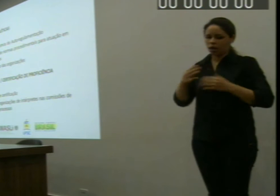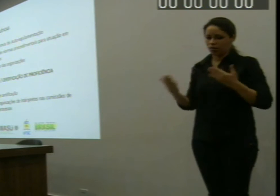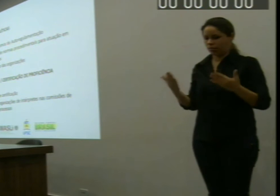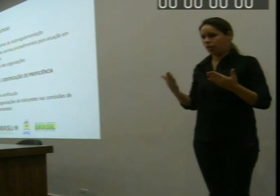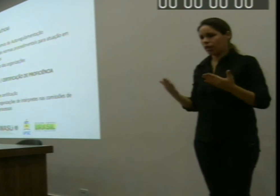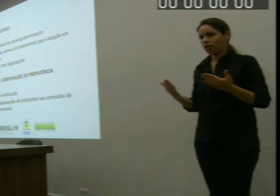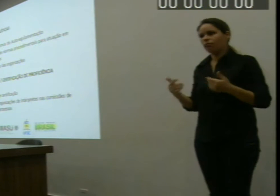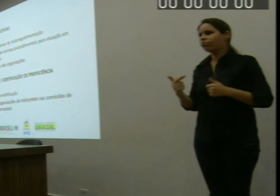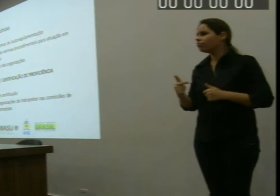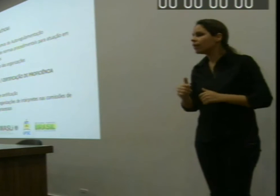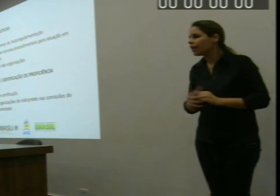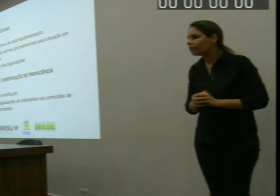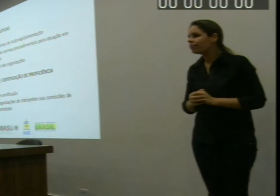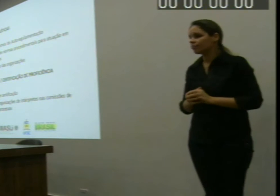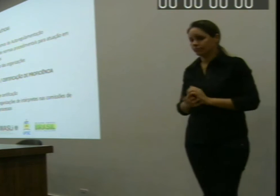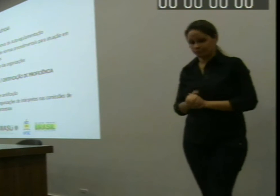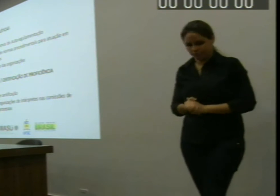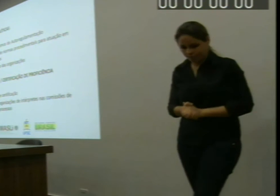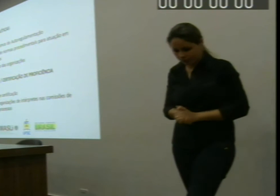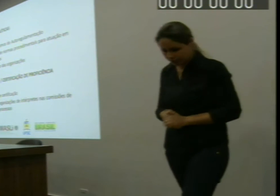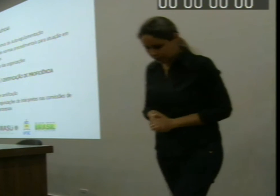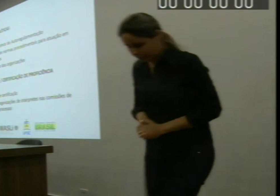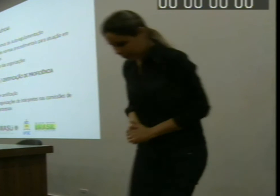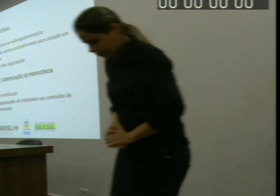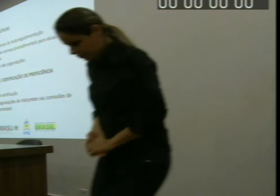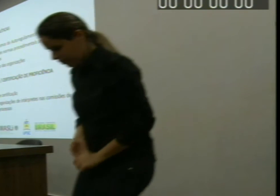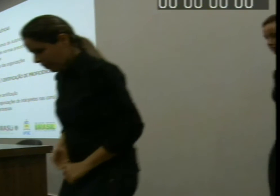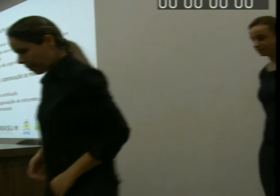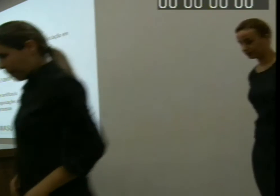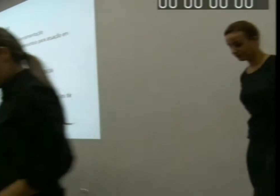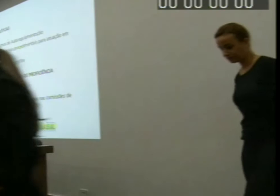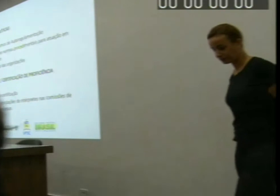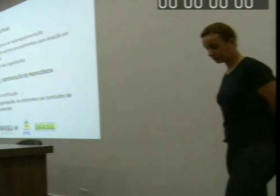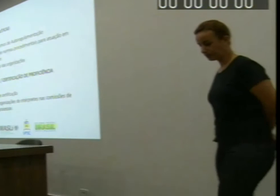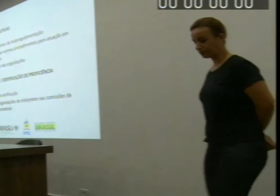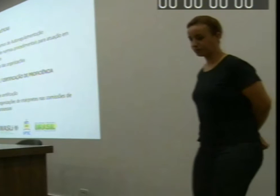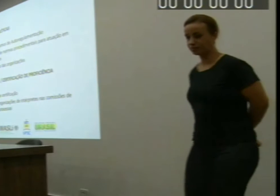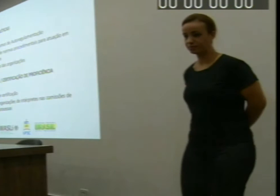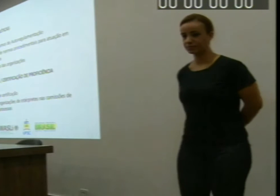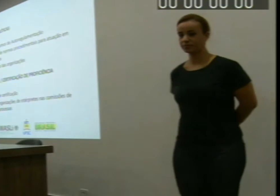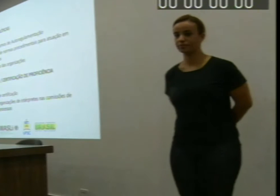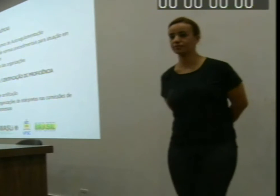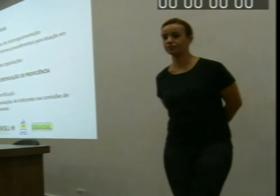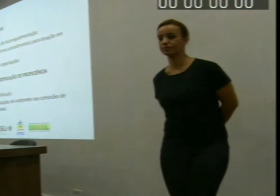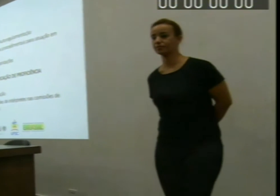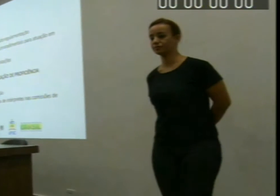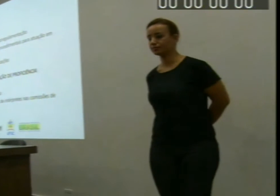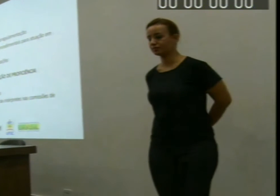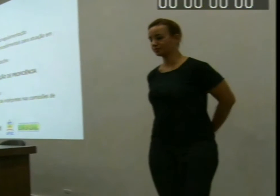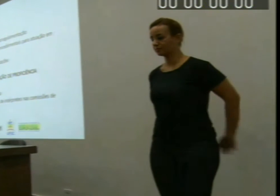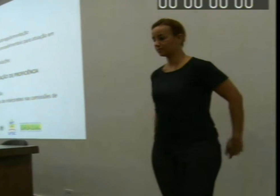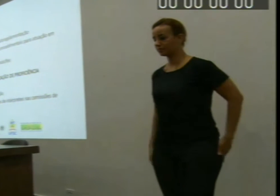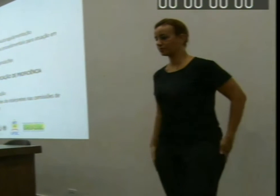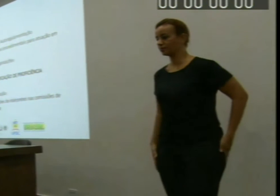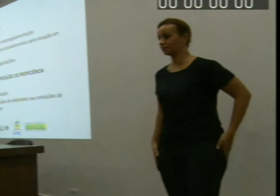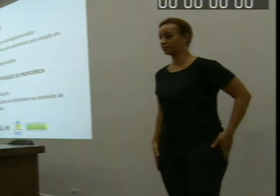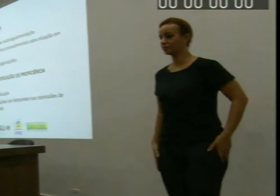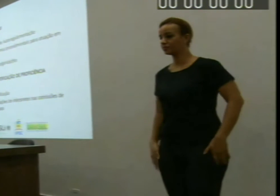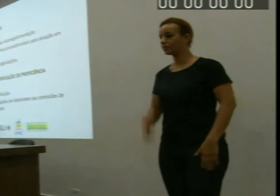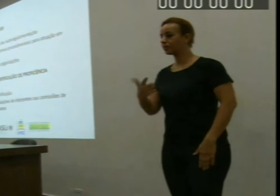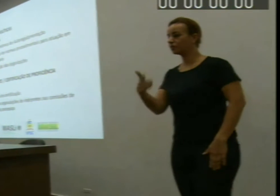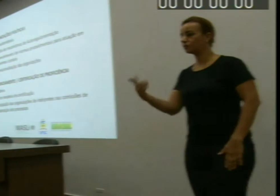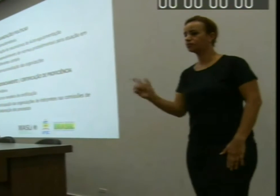prol libras vamos tirar pelo parâmetro que a gente tem porque o único contagem de intérpretes que a gente tem hoje é prolibras a gente não existe nenhum outro